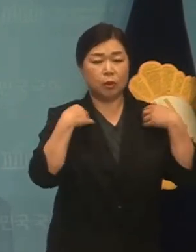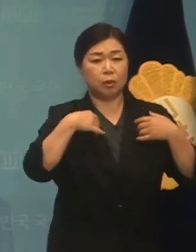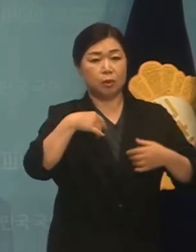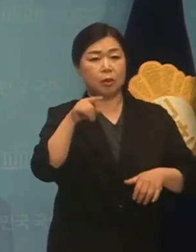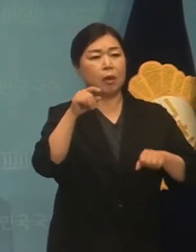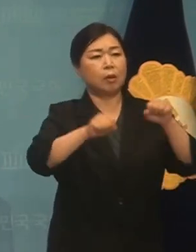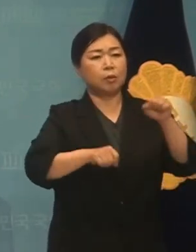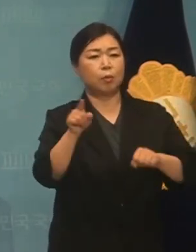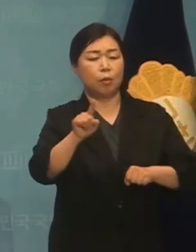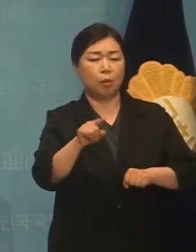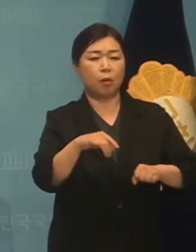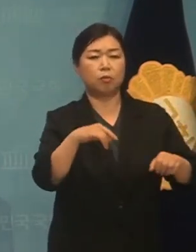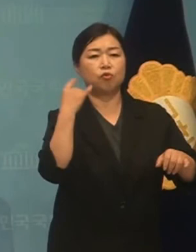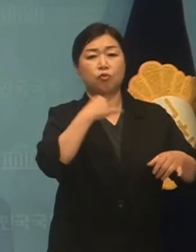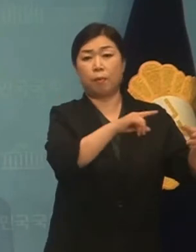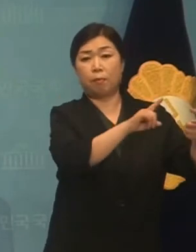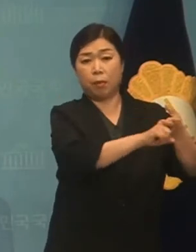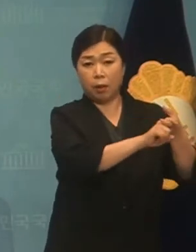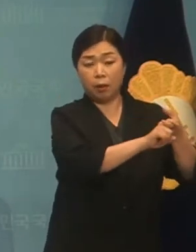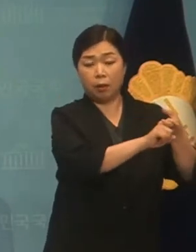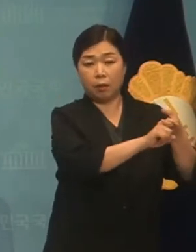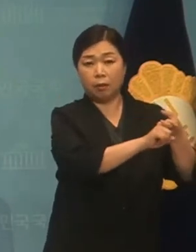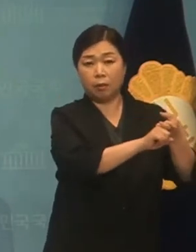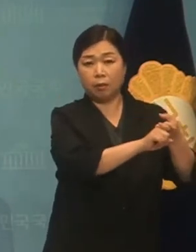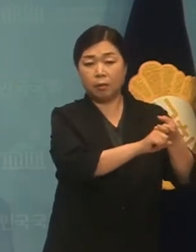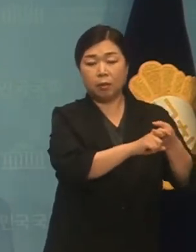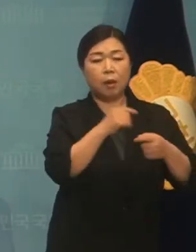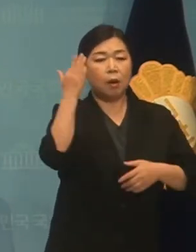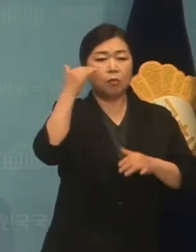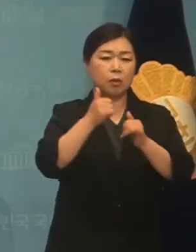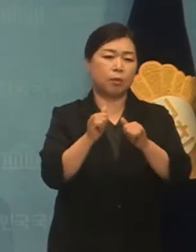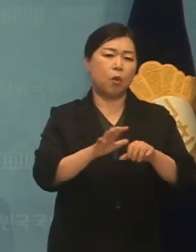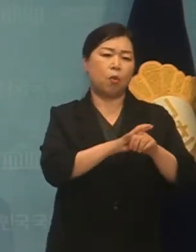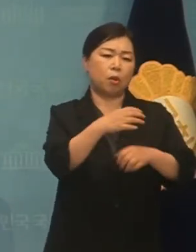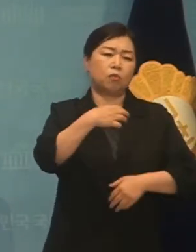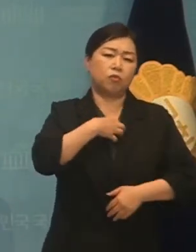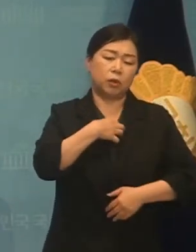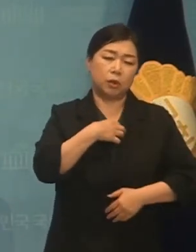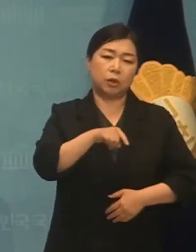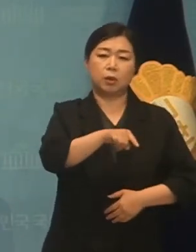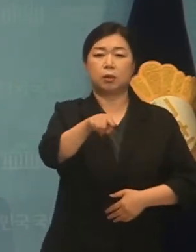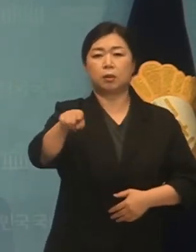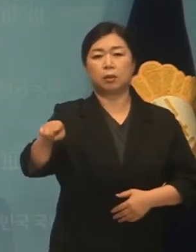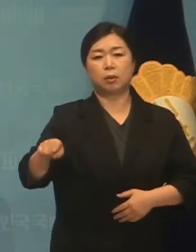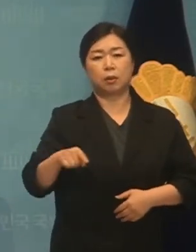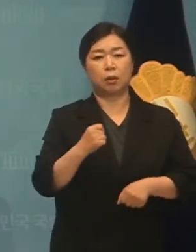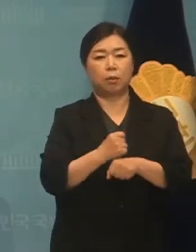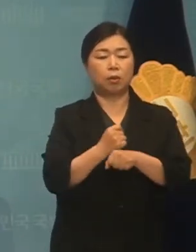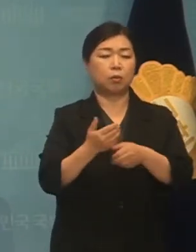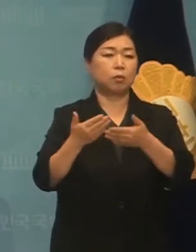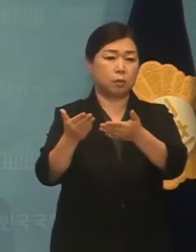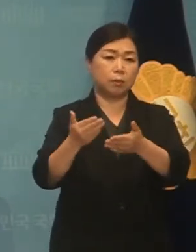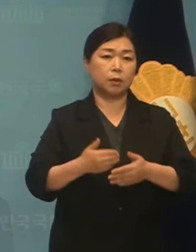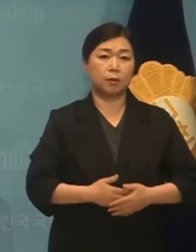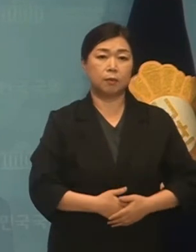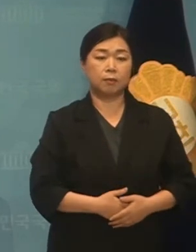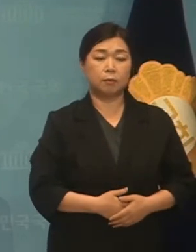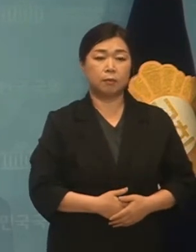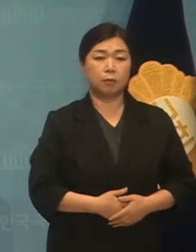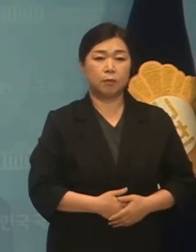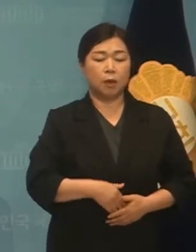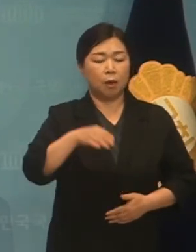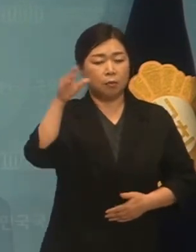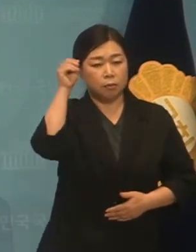행보는 우리 대한민국 국민을 코로나의 위기에 몰아넣었습니다.